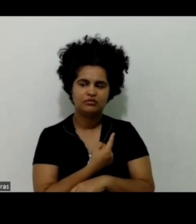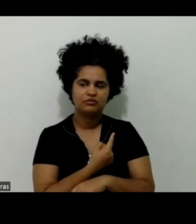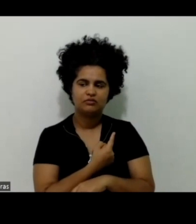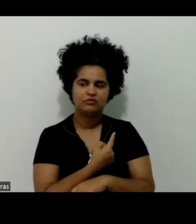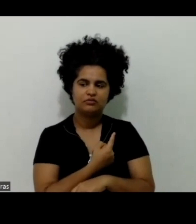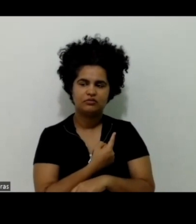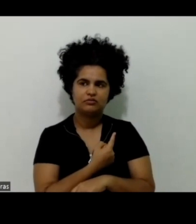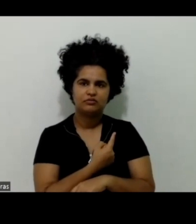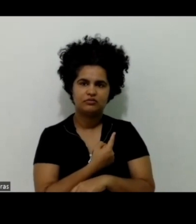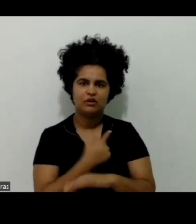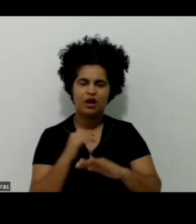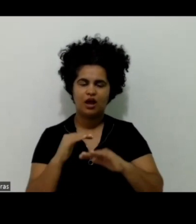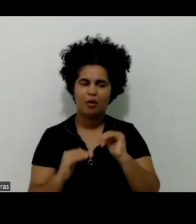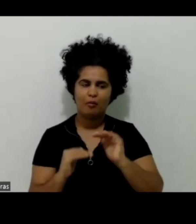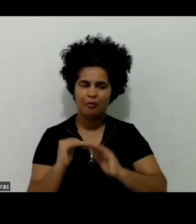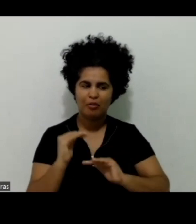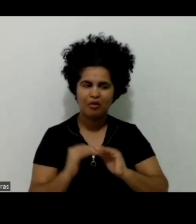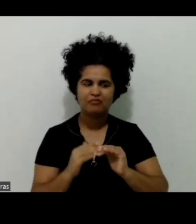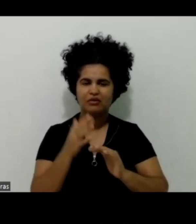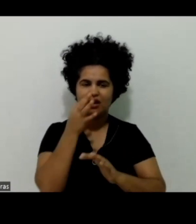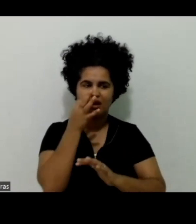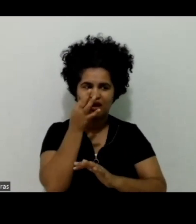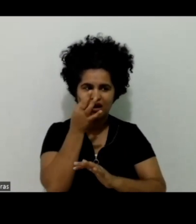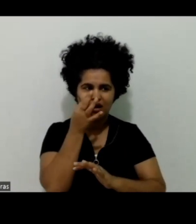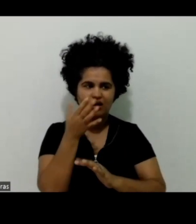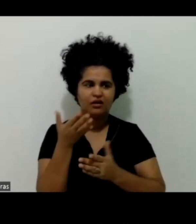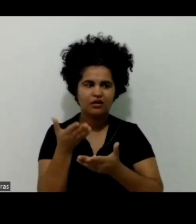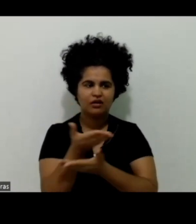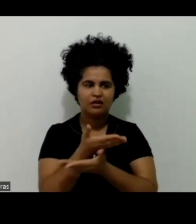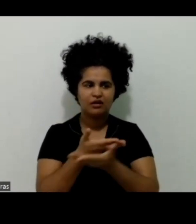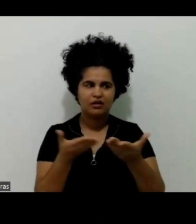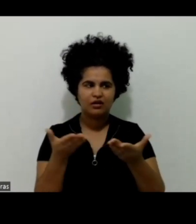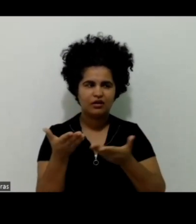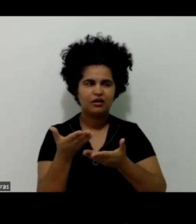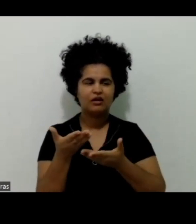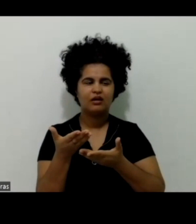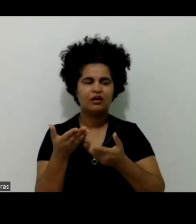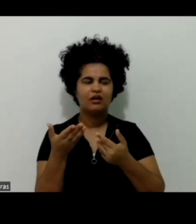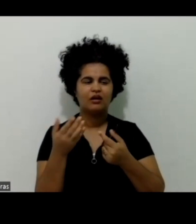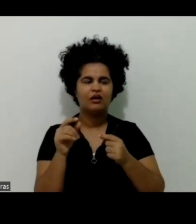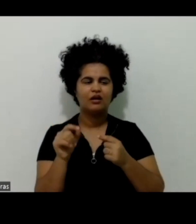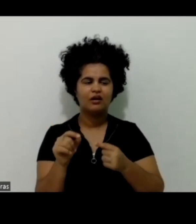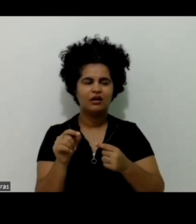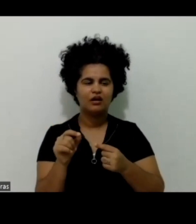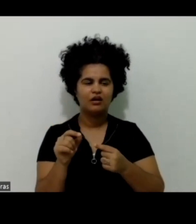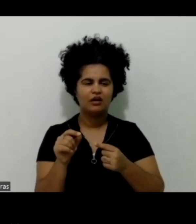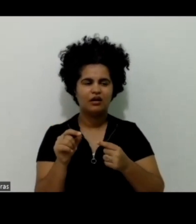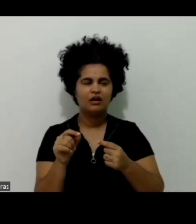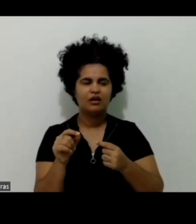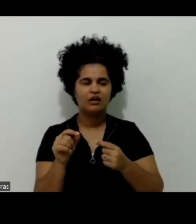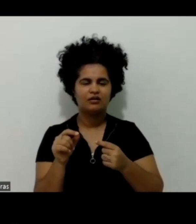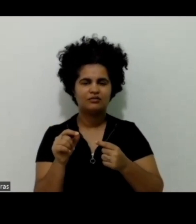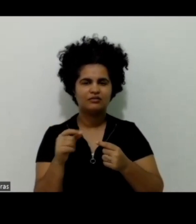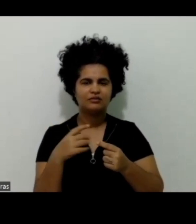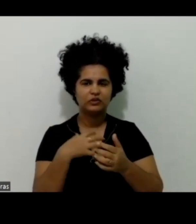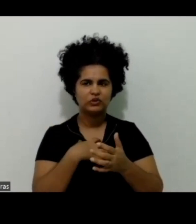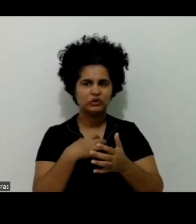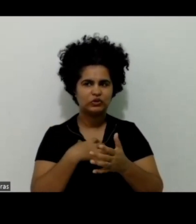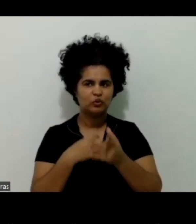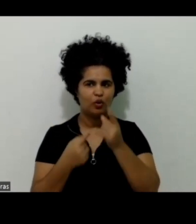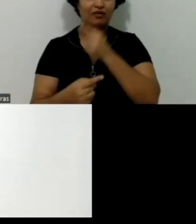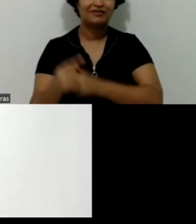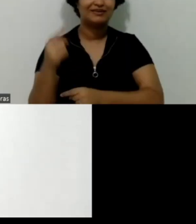próprio movimento da realidade, a gente está tendo que trocar a roda do carro com o carro em alta velocidade, no sentido de avançar, né, numa série de